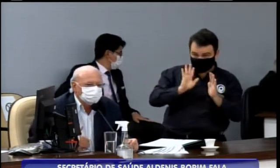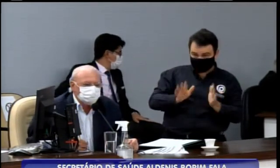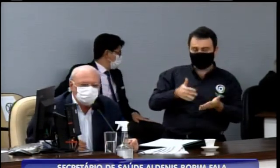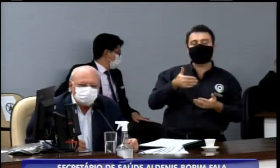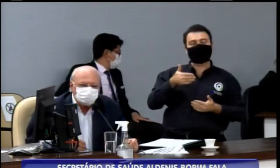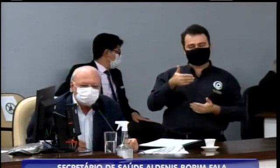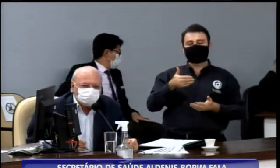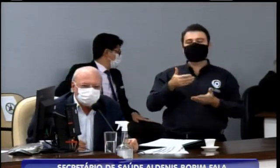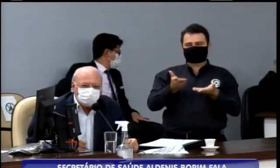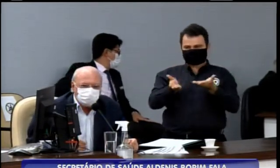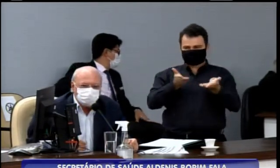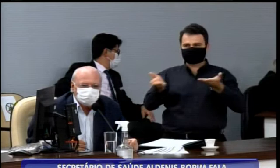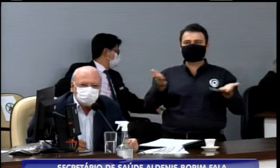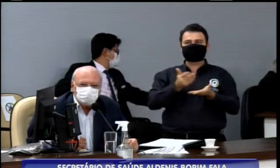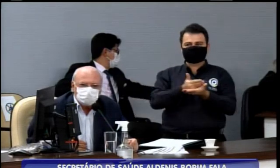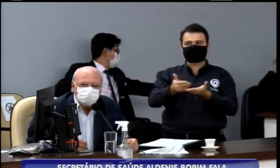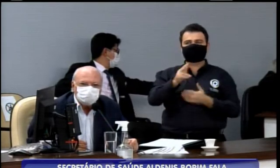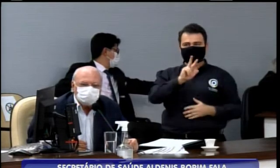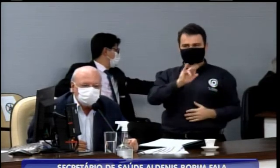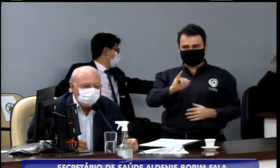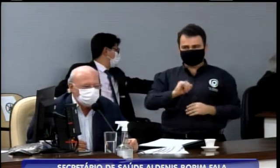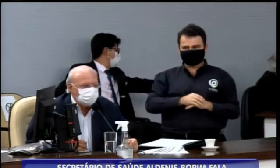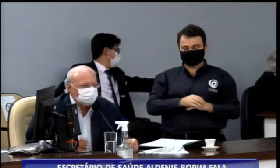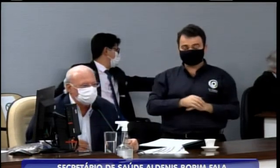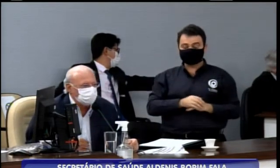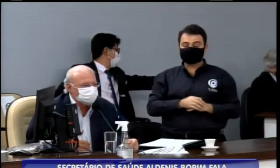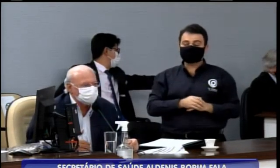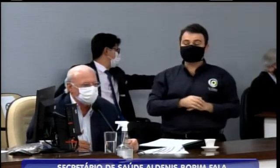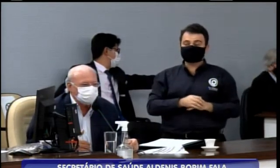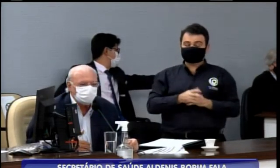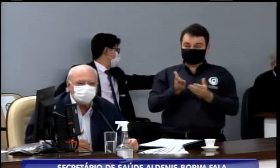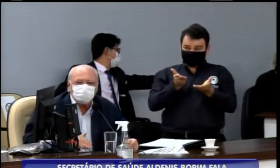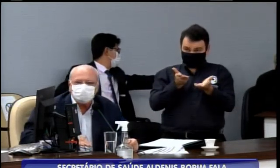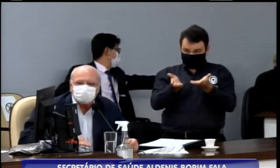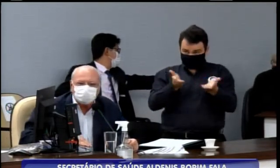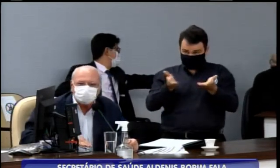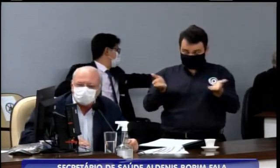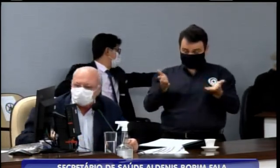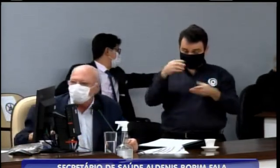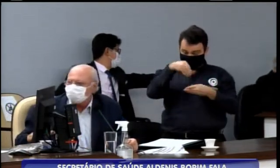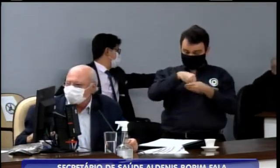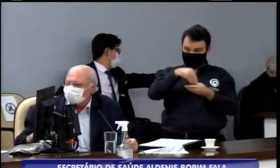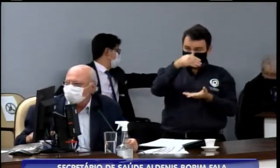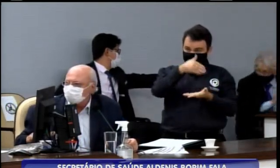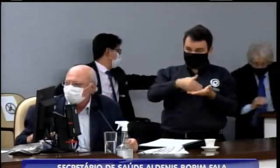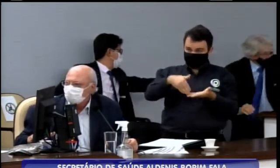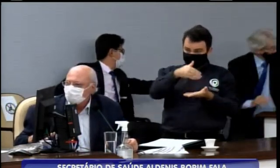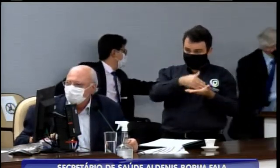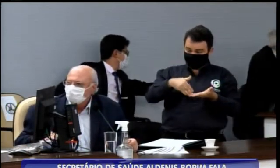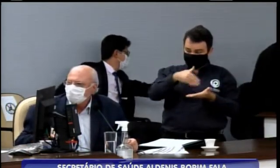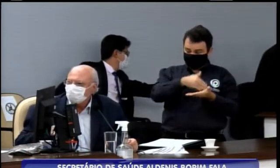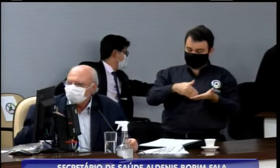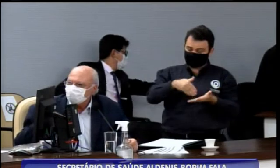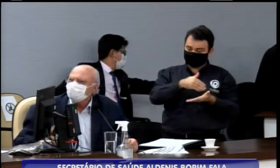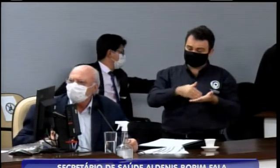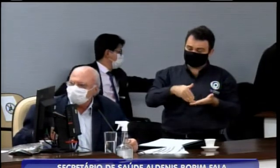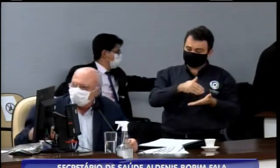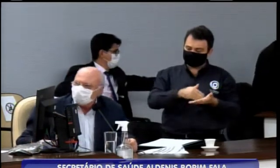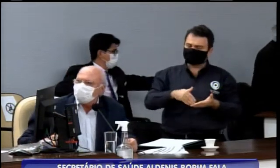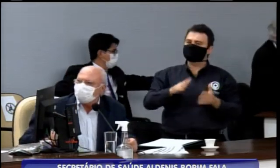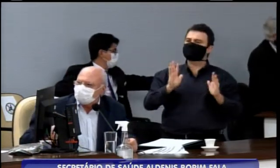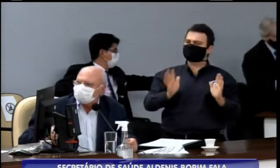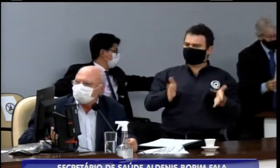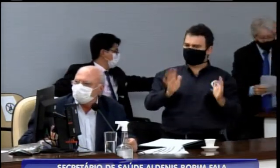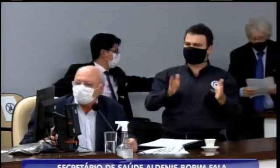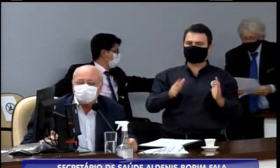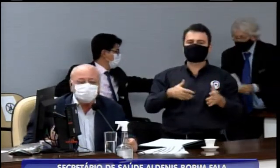As licitações, o trâmite dela dentro da secretaria está totalmente pronto. Passou por